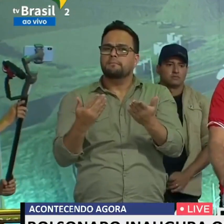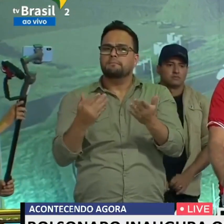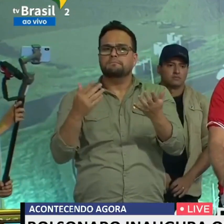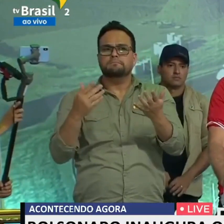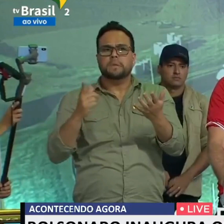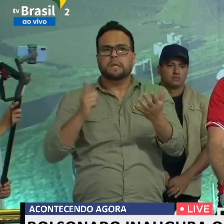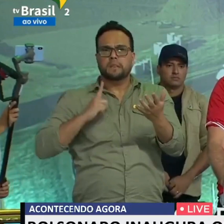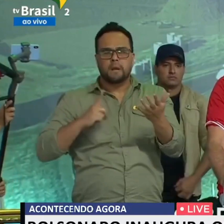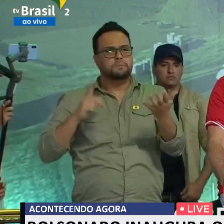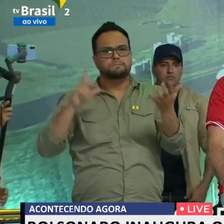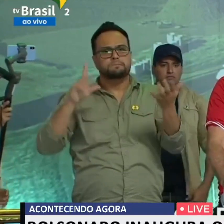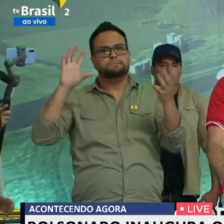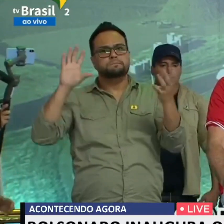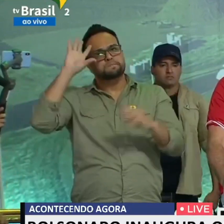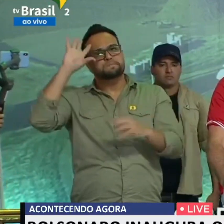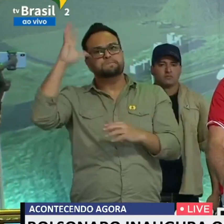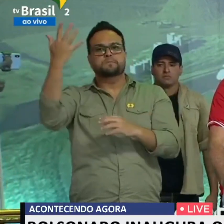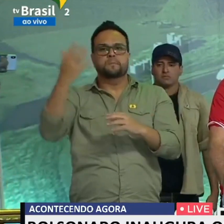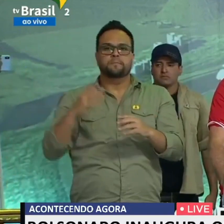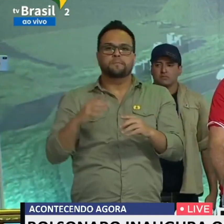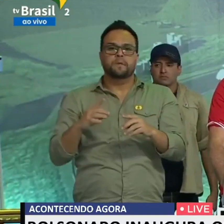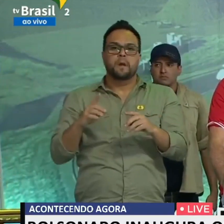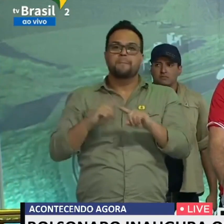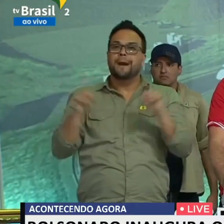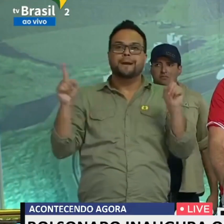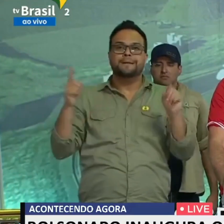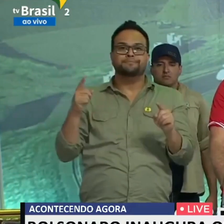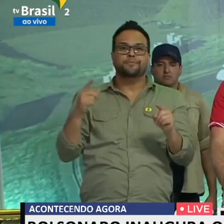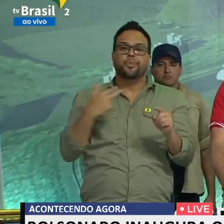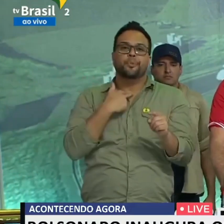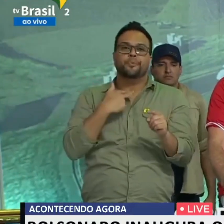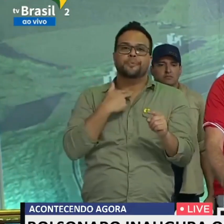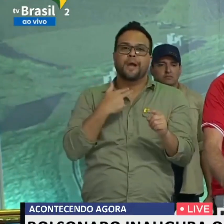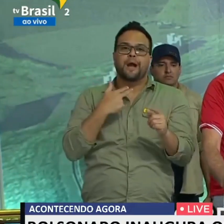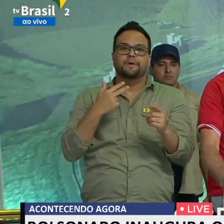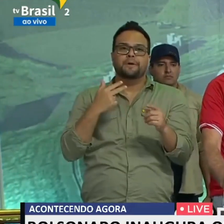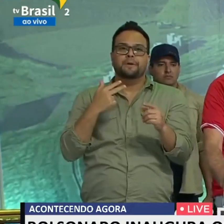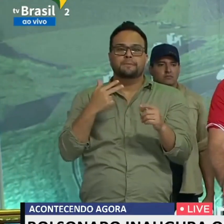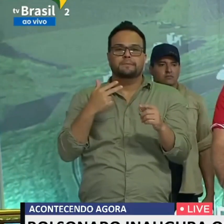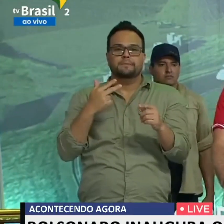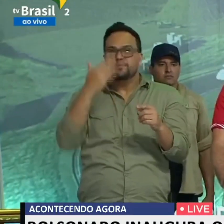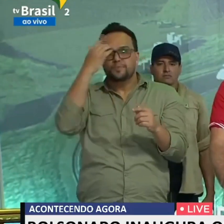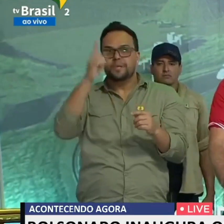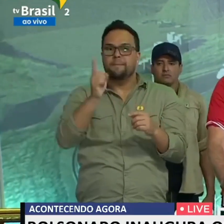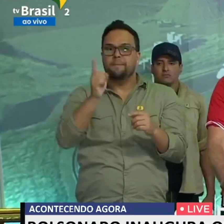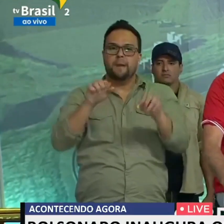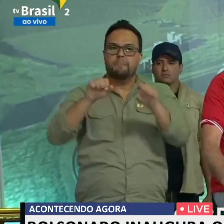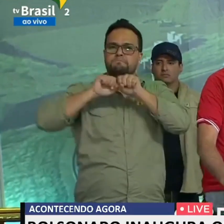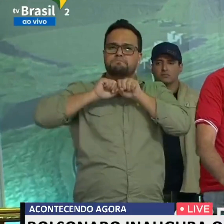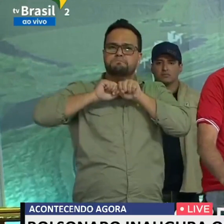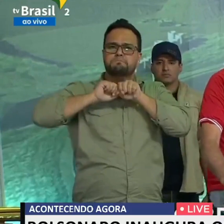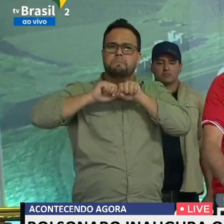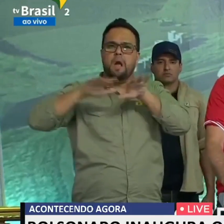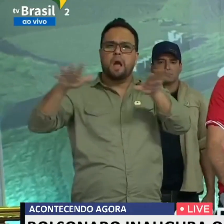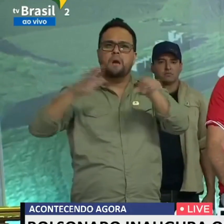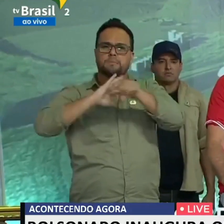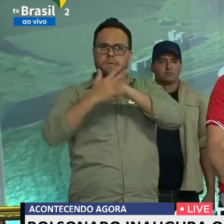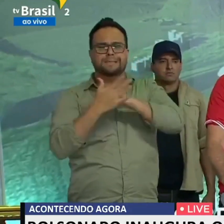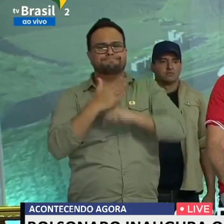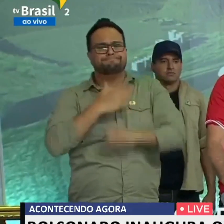situação. Ninguém podia esperar a pandemia, onde lamentamos os